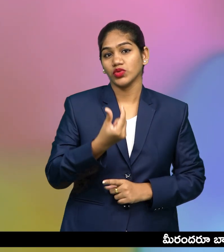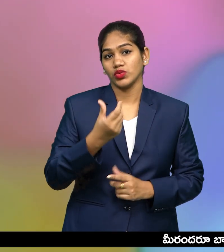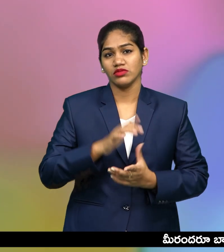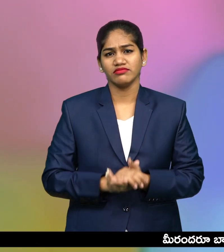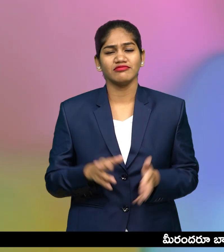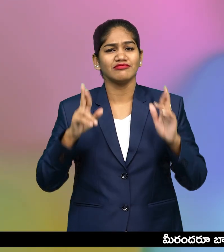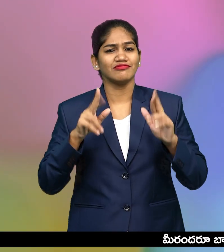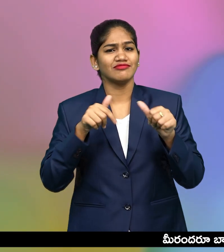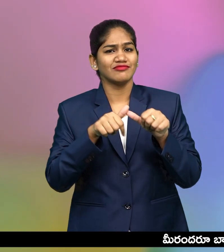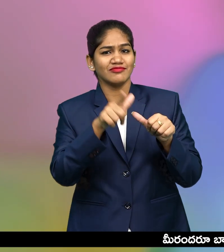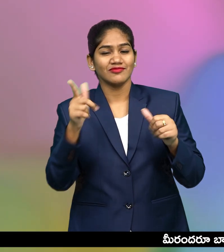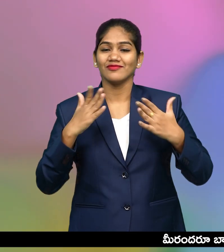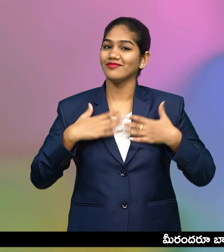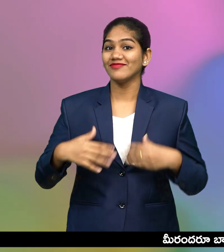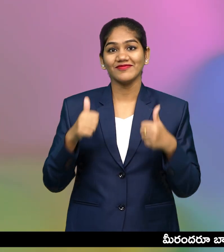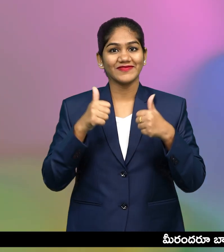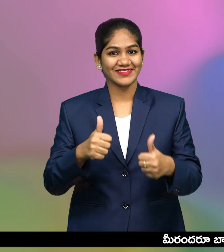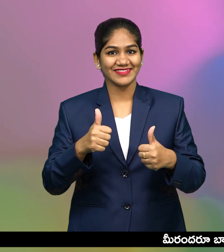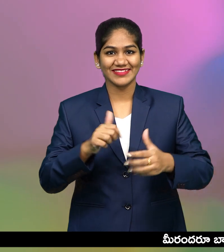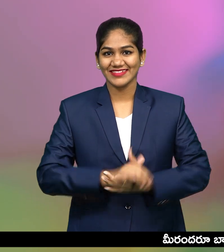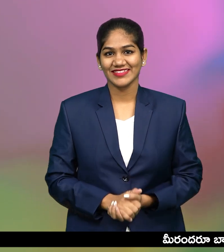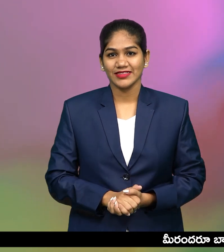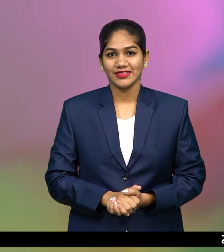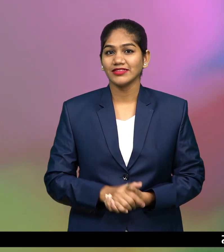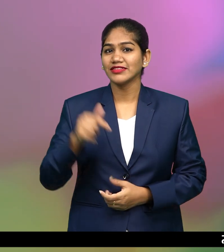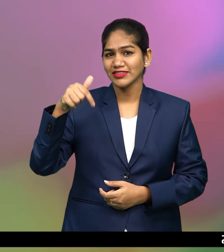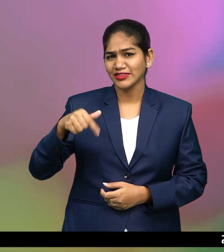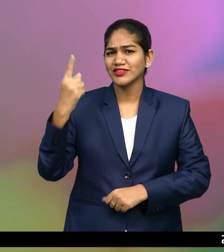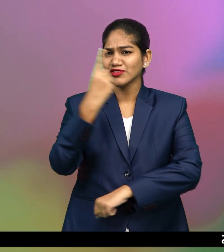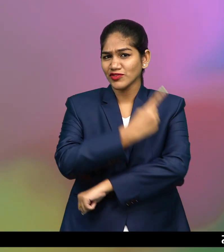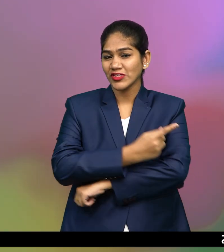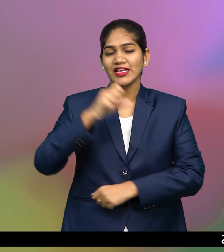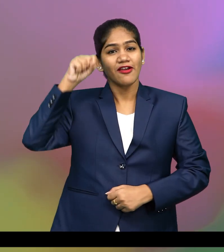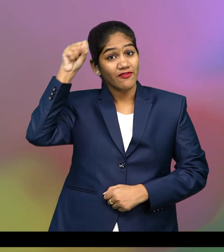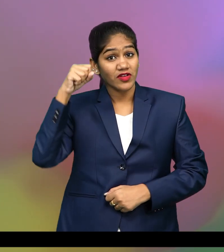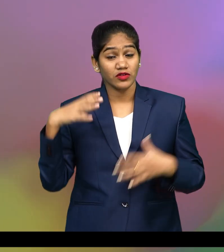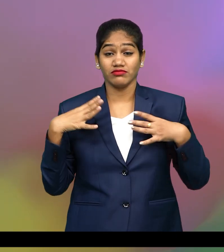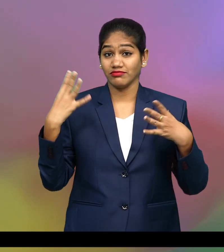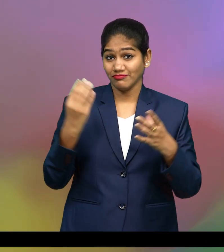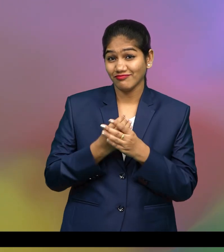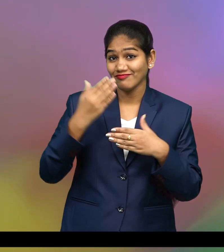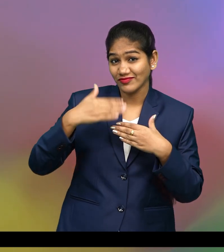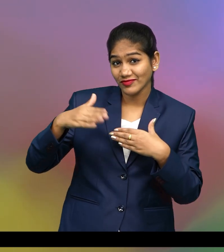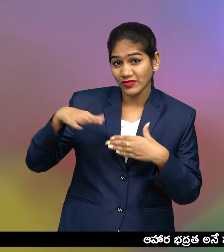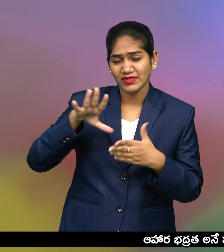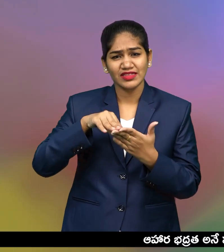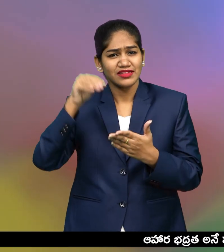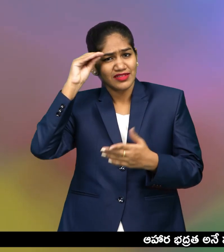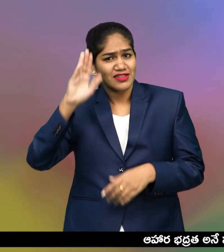మీరందరూ బాగానే ఉన్నారని ఆశిస్తున్నాను. నేటి వీడియోలో మనం ఆహార భద్రత